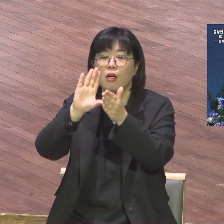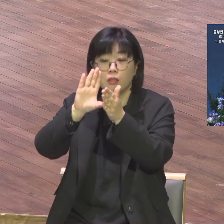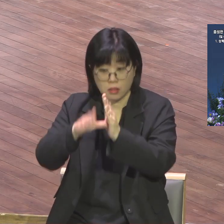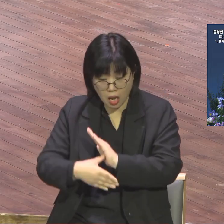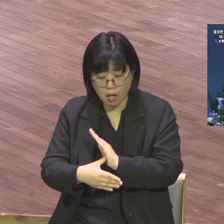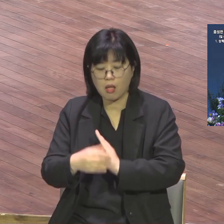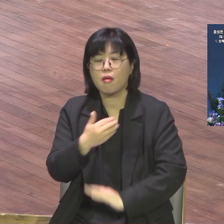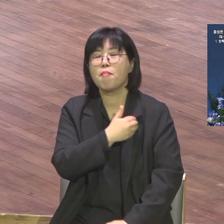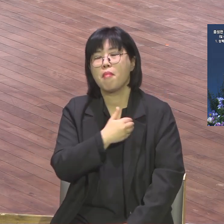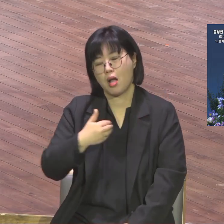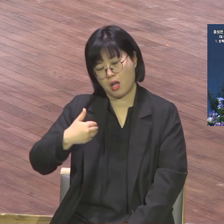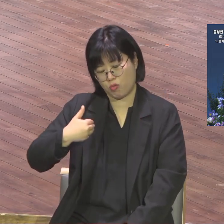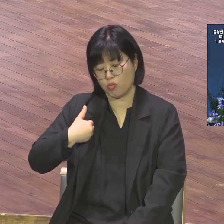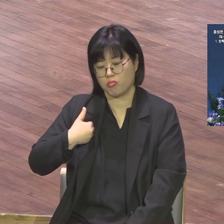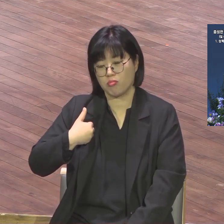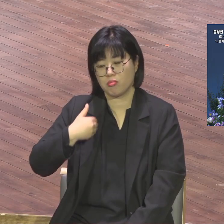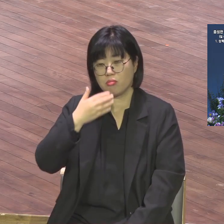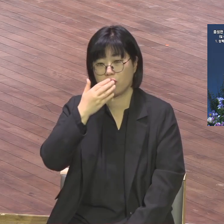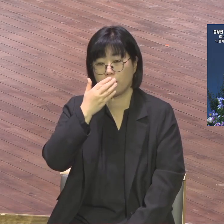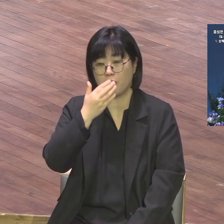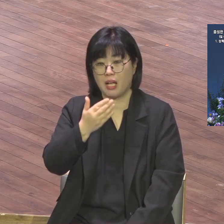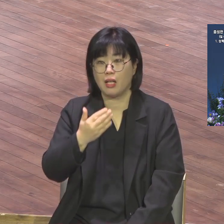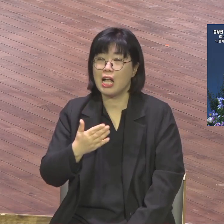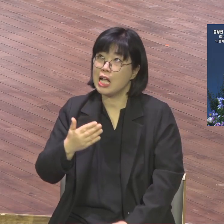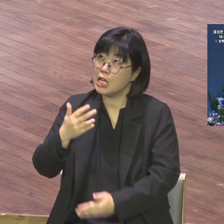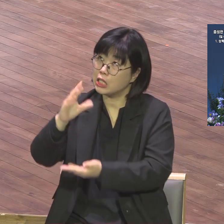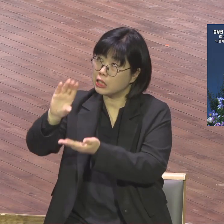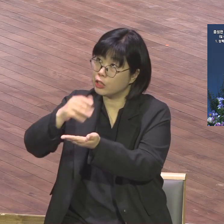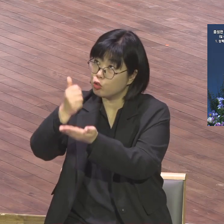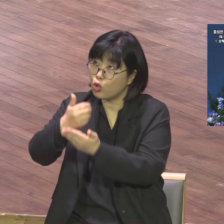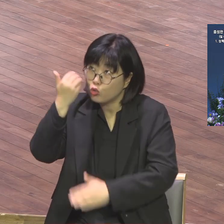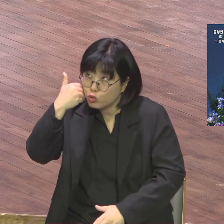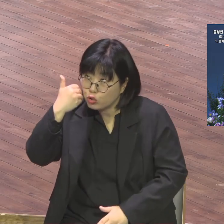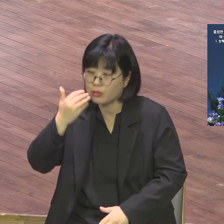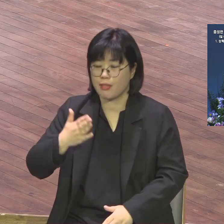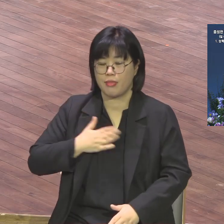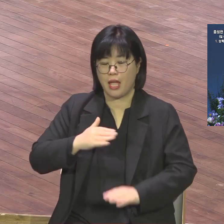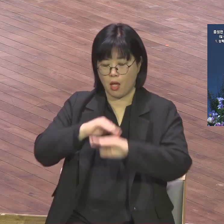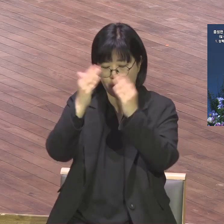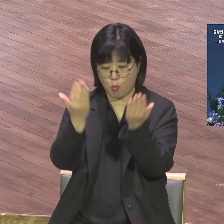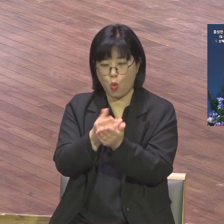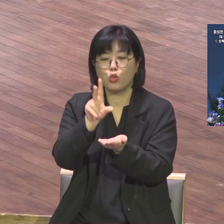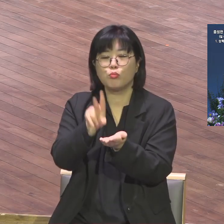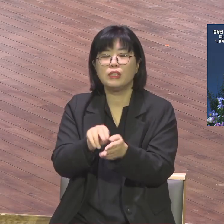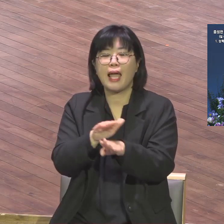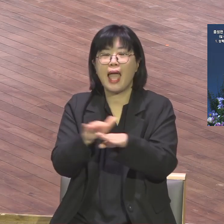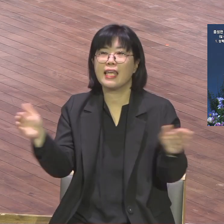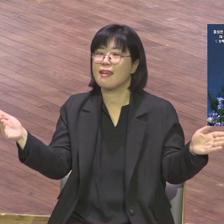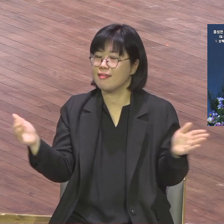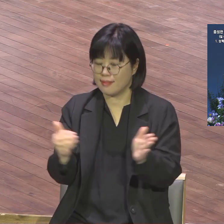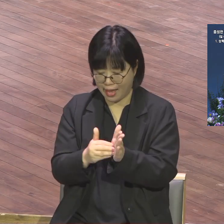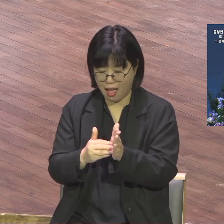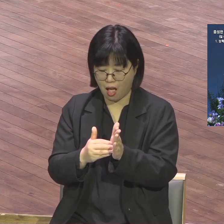해결자다. 예수님은 나의 그리스도요, 모든 문제 해결자다. 라는 답이 나 있을 때,